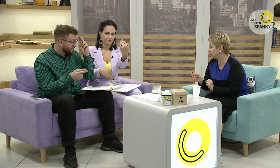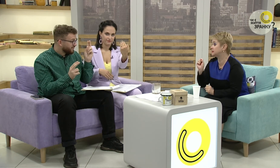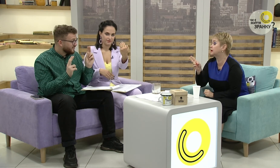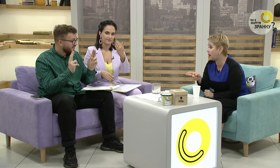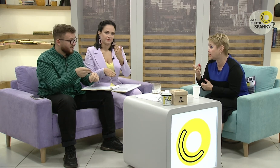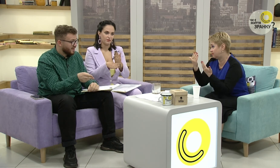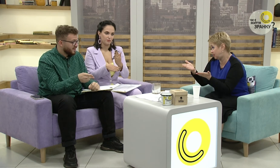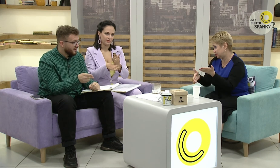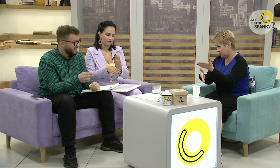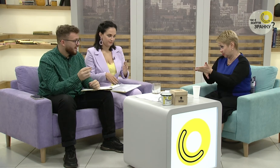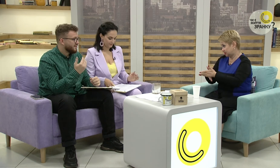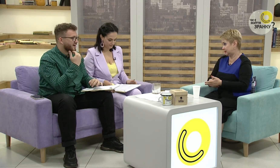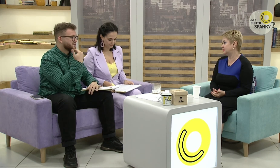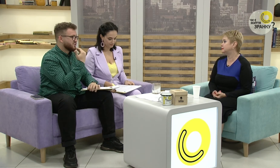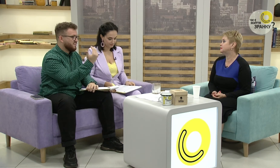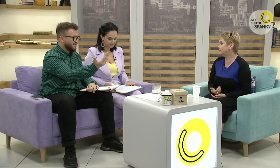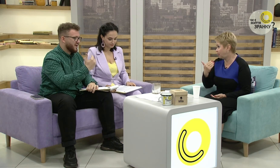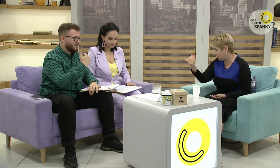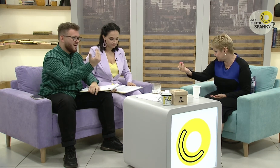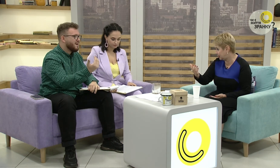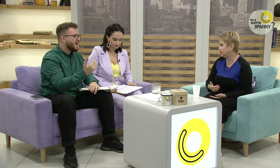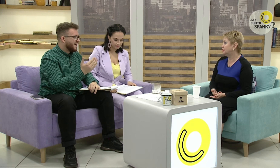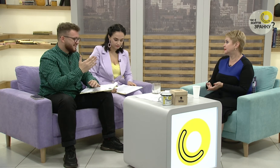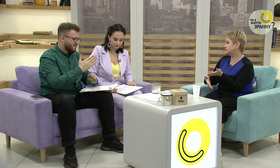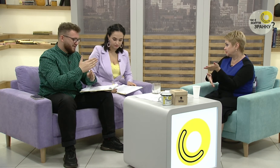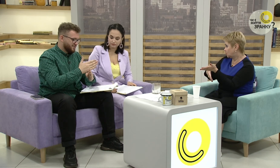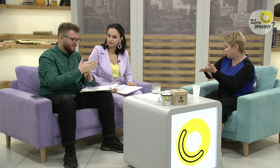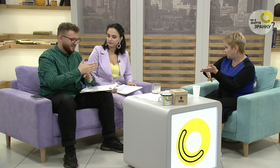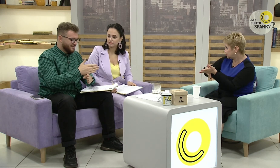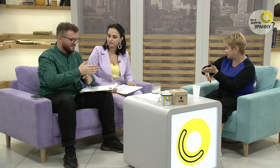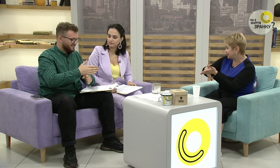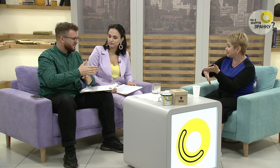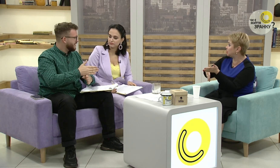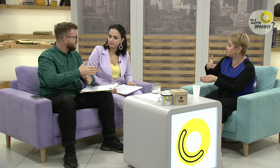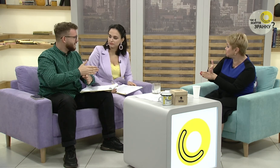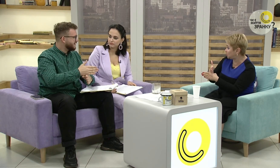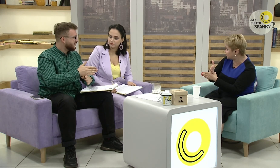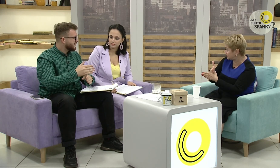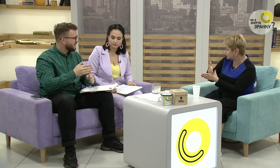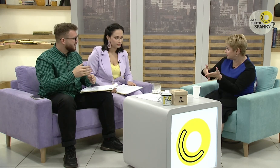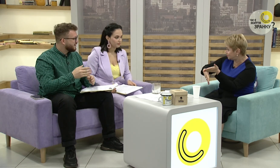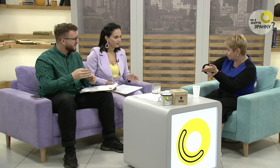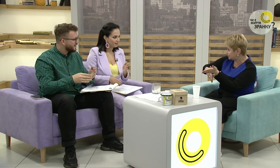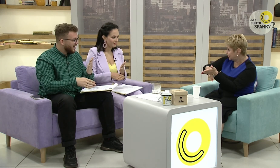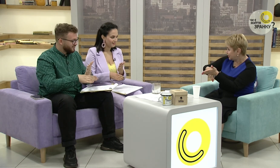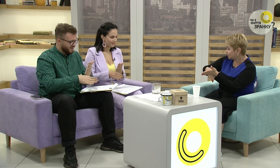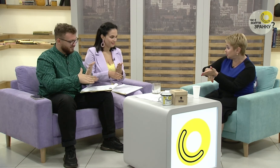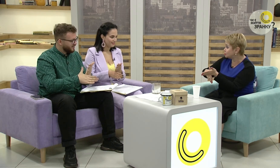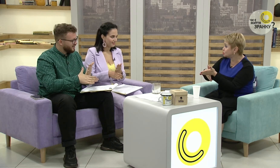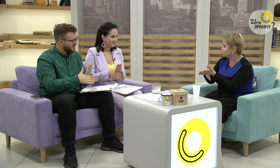показати, як вам допомогти. Як вам, зрозуміло, вам, як вам. Да. А це можна асоціювати з млин. Ні, це не різати. Вот. А, вот так. Дело в том, что в